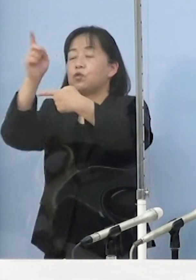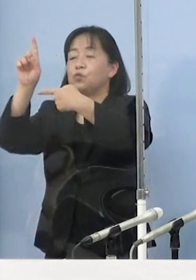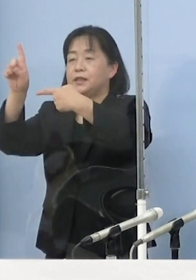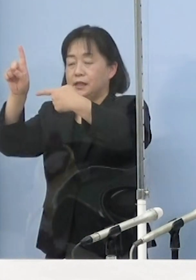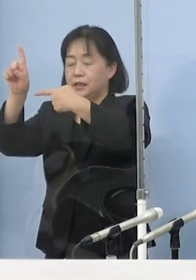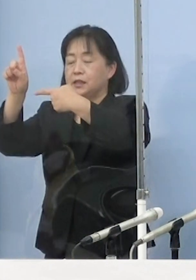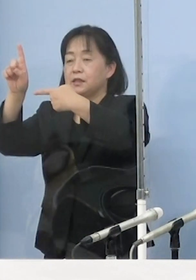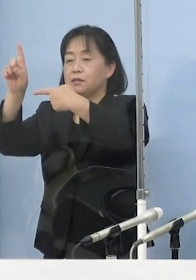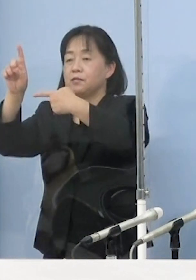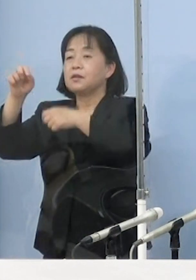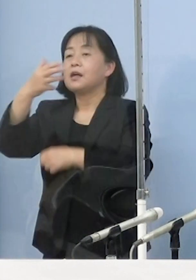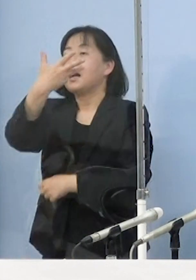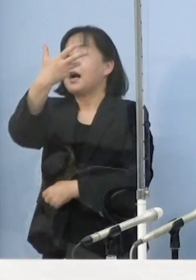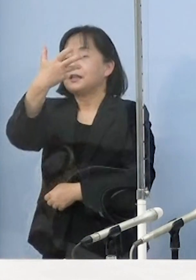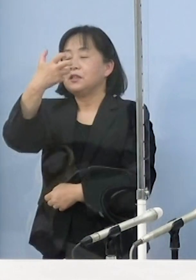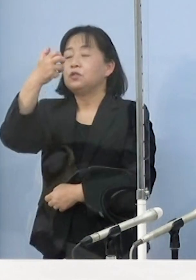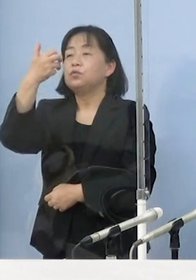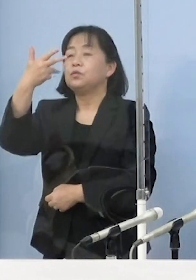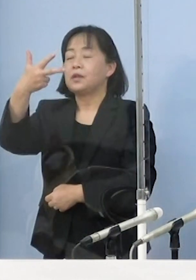101、